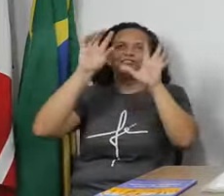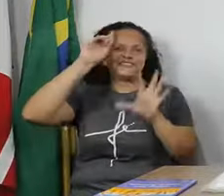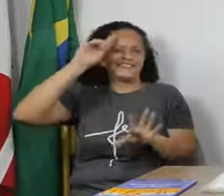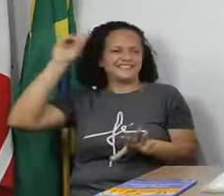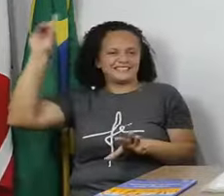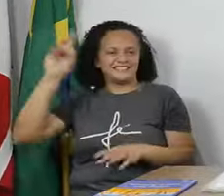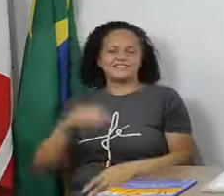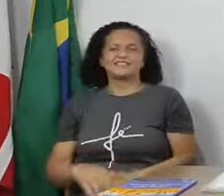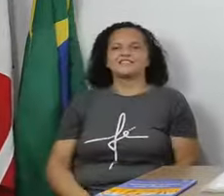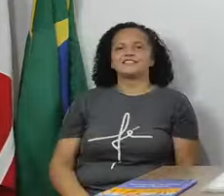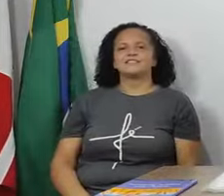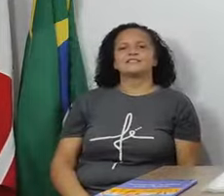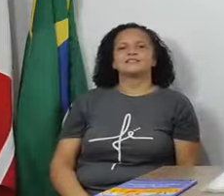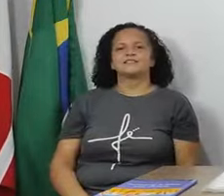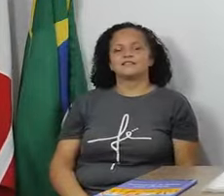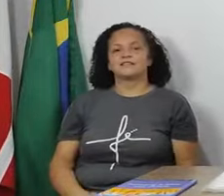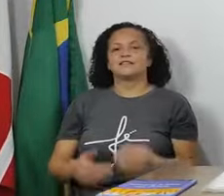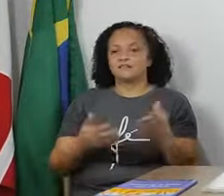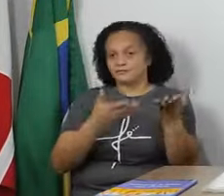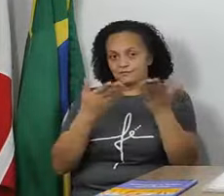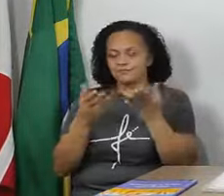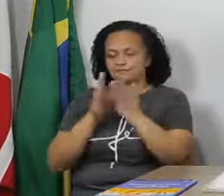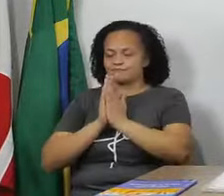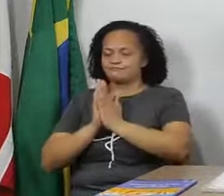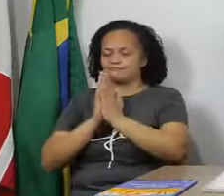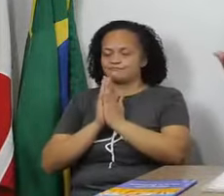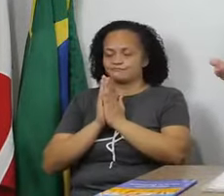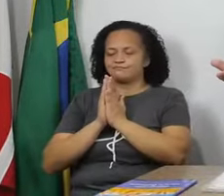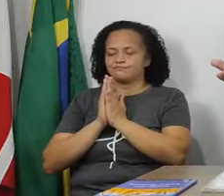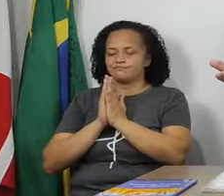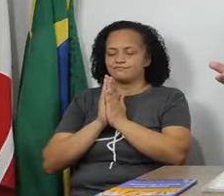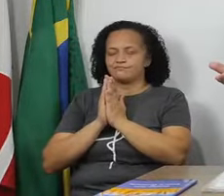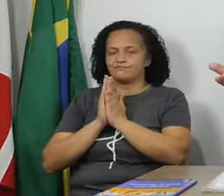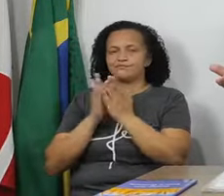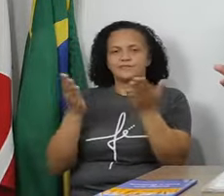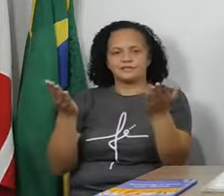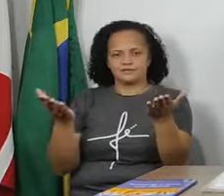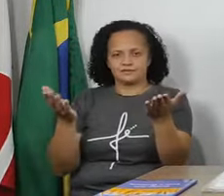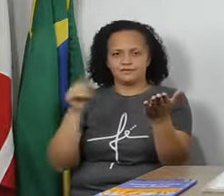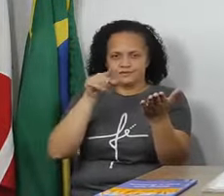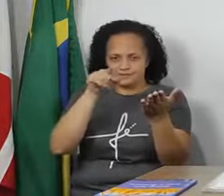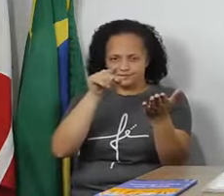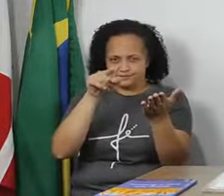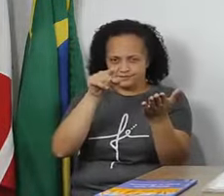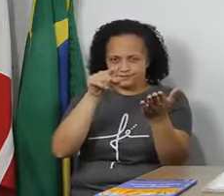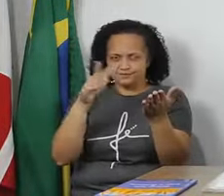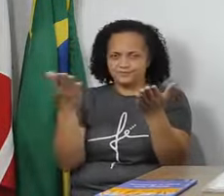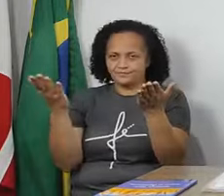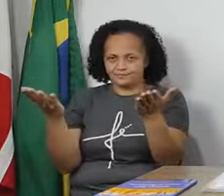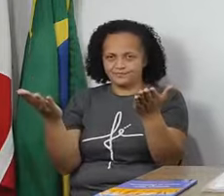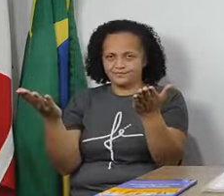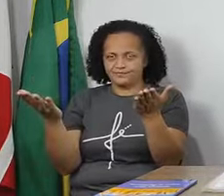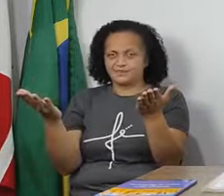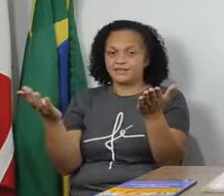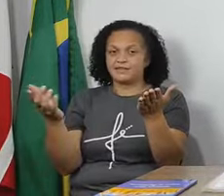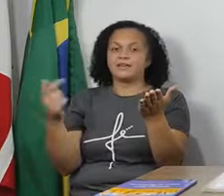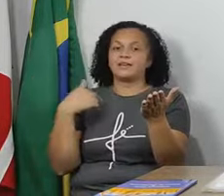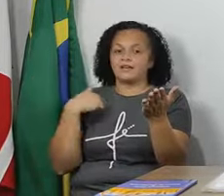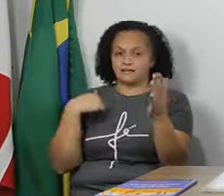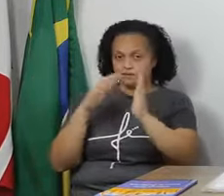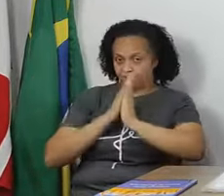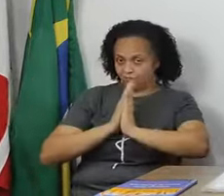Aleluia. Vamos orar? Vamos falar com Deus? Estende a sua mão assim, eu quero orar. Creia, tá